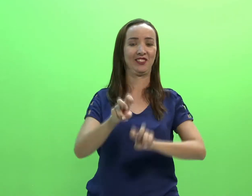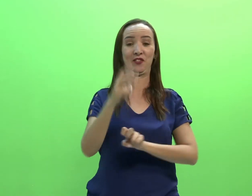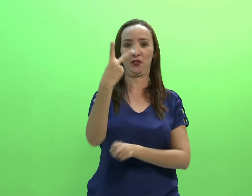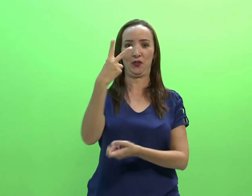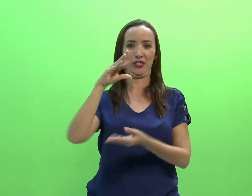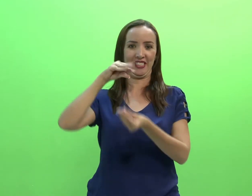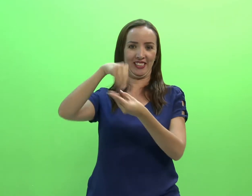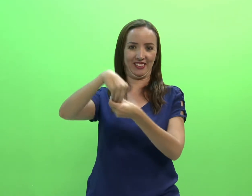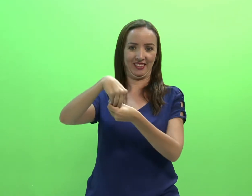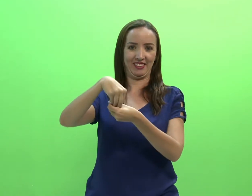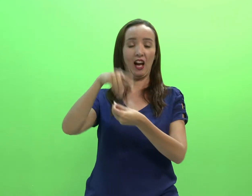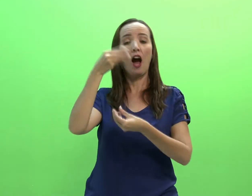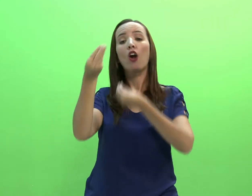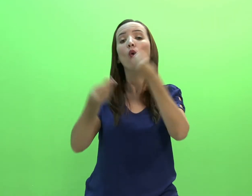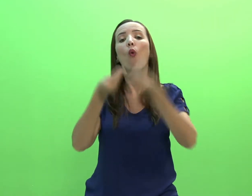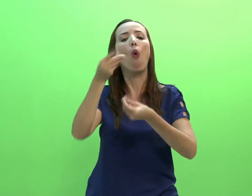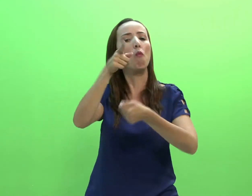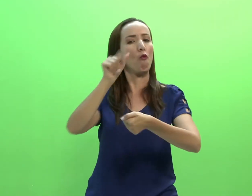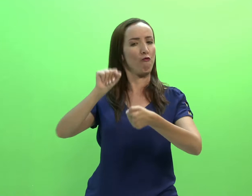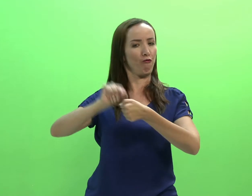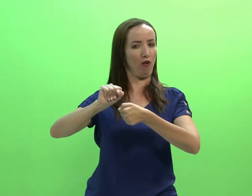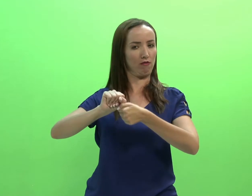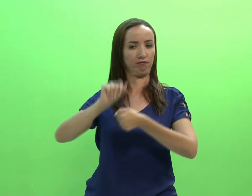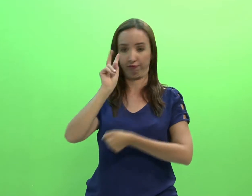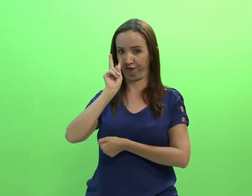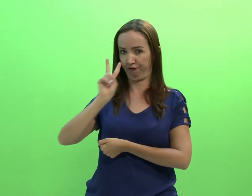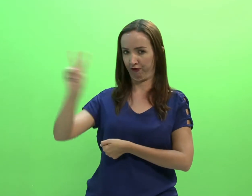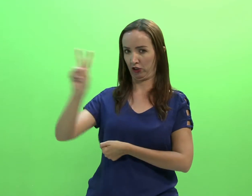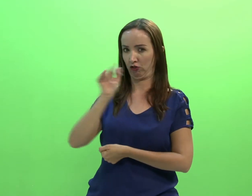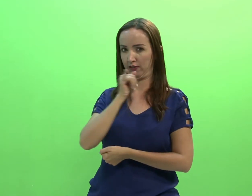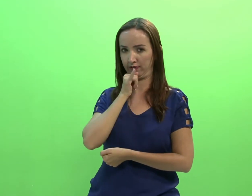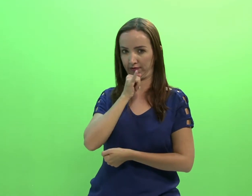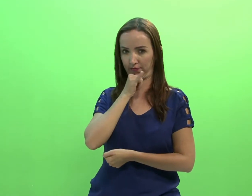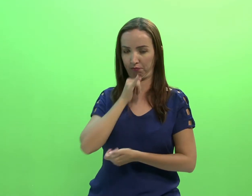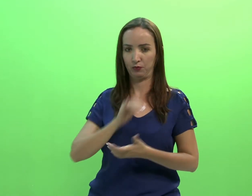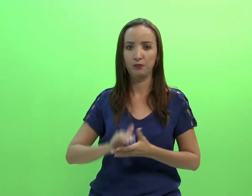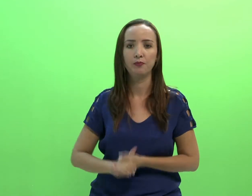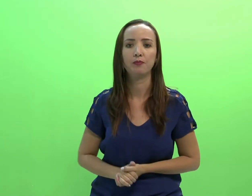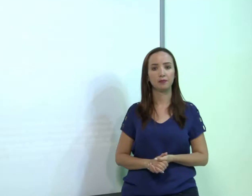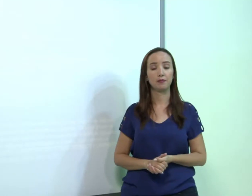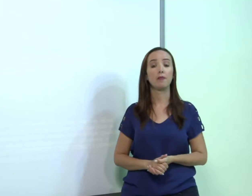é citação da citação. Então, como você vai fazer?